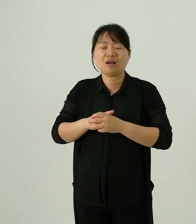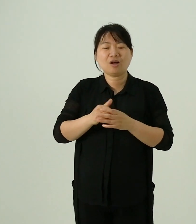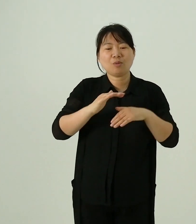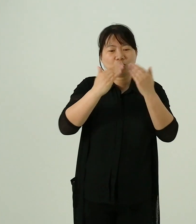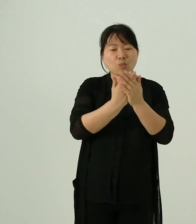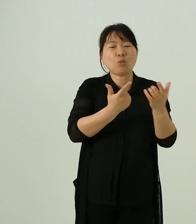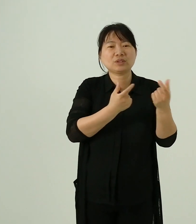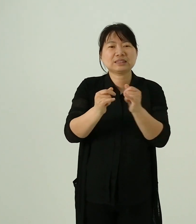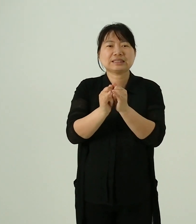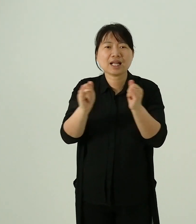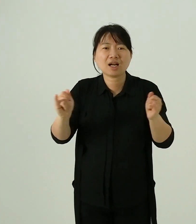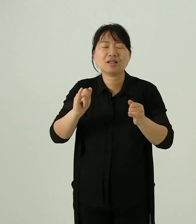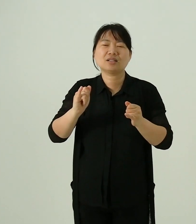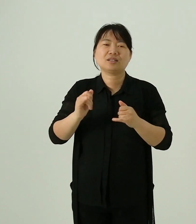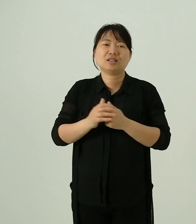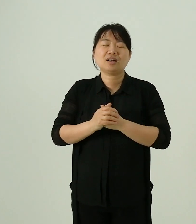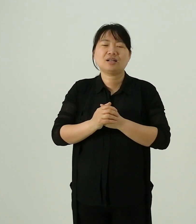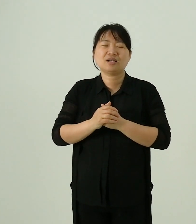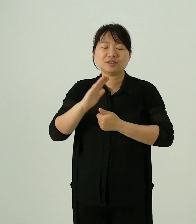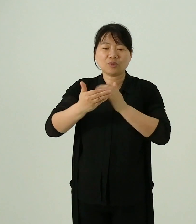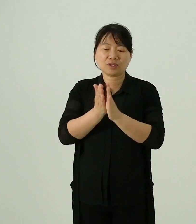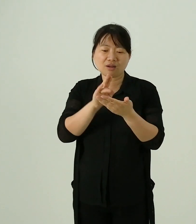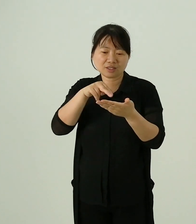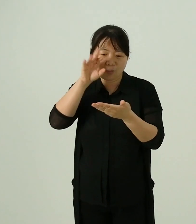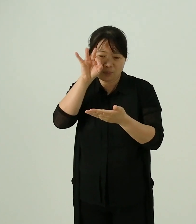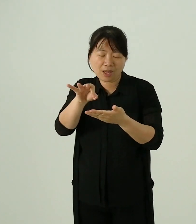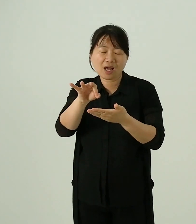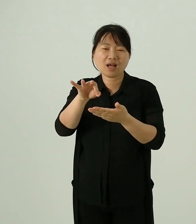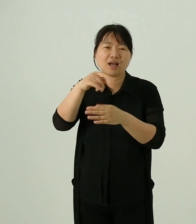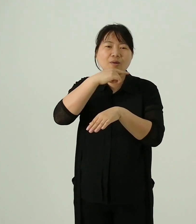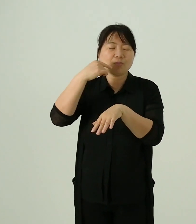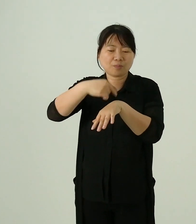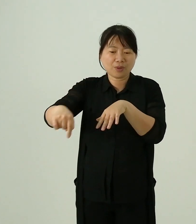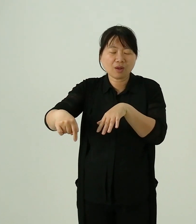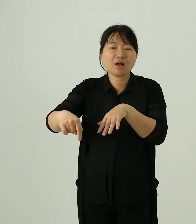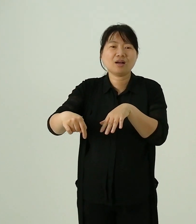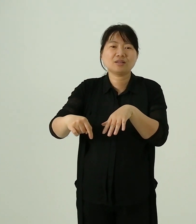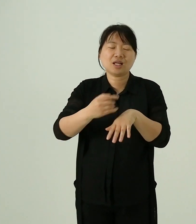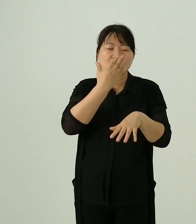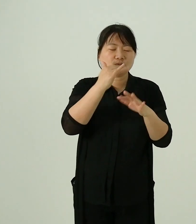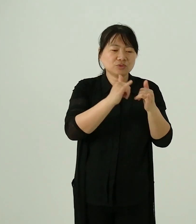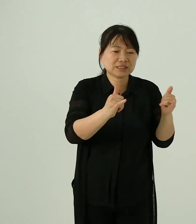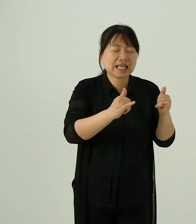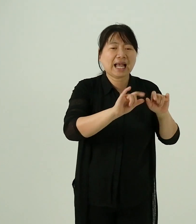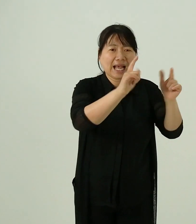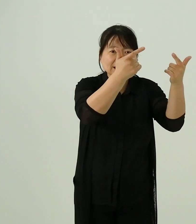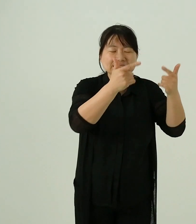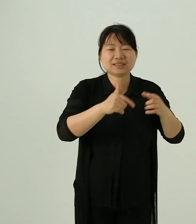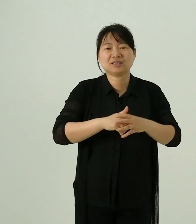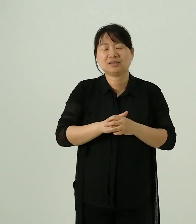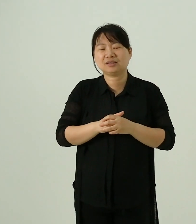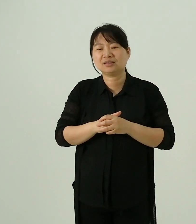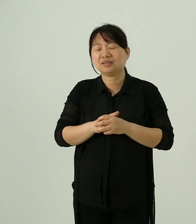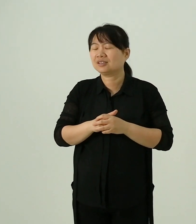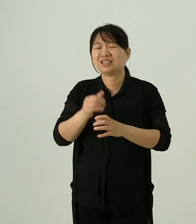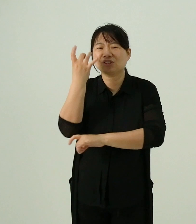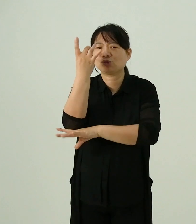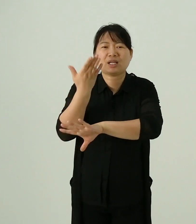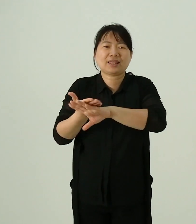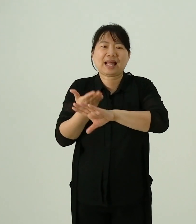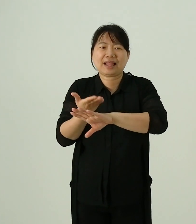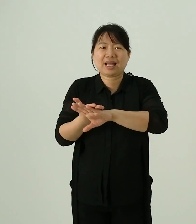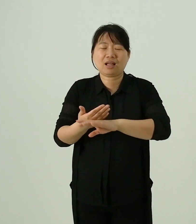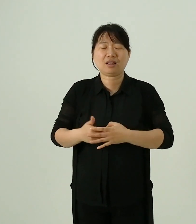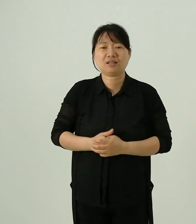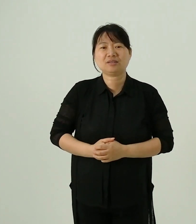모든 사람들을 성경에서는 이방인이라고 합니다. 혈통적으로 유대 민족이 아닌 그런 기준이